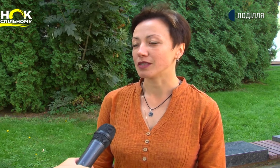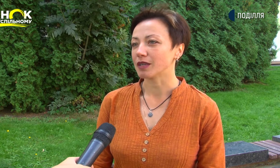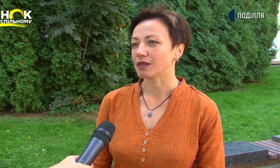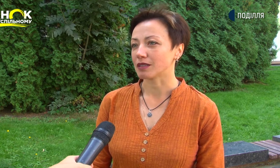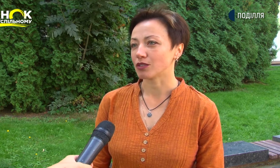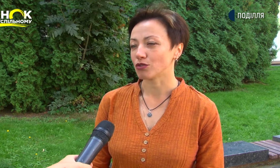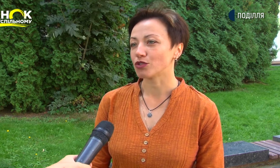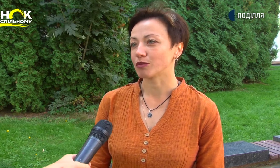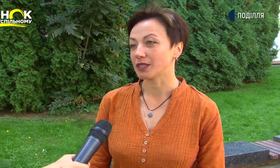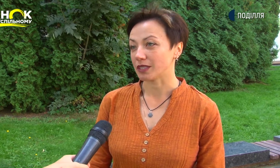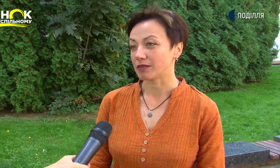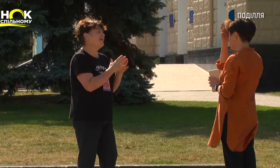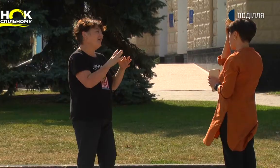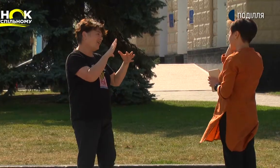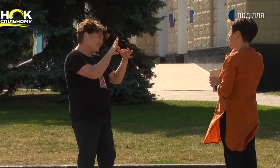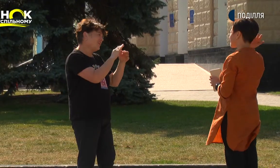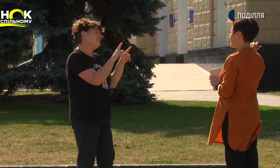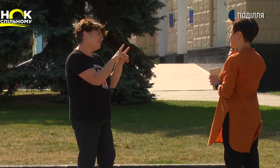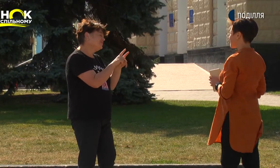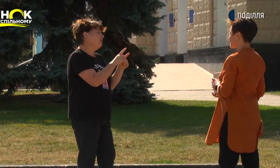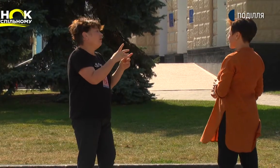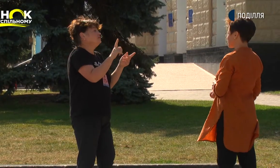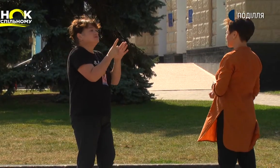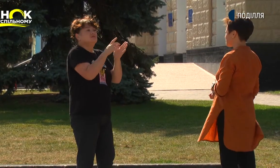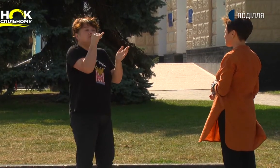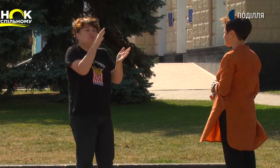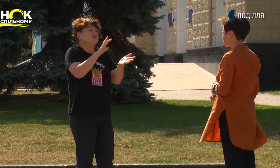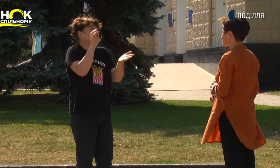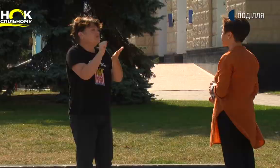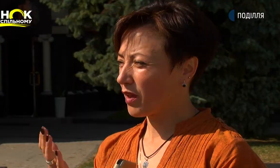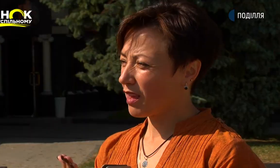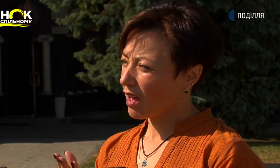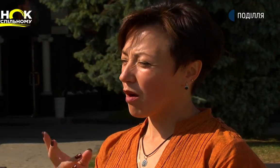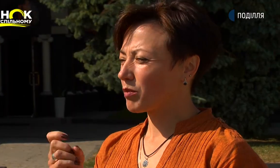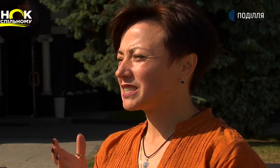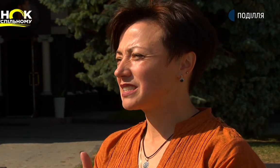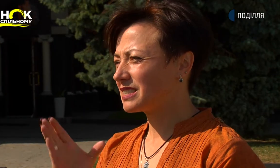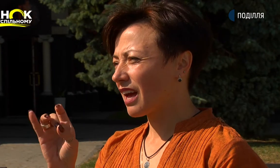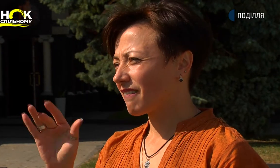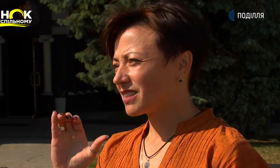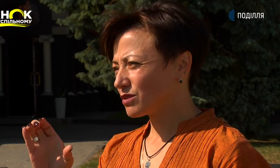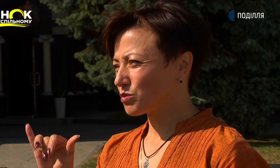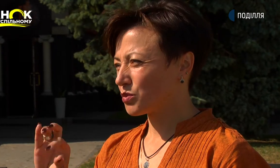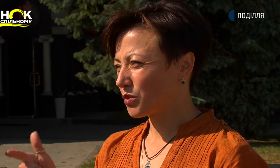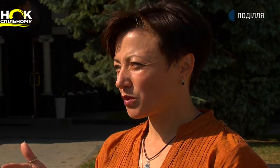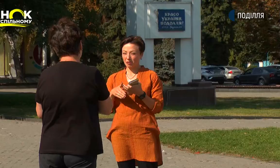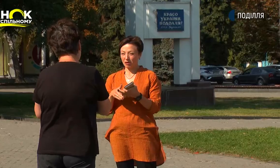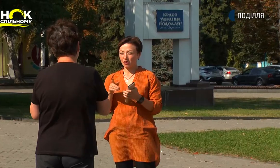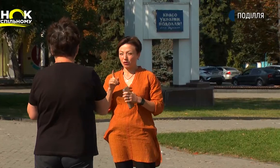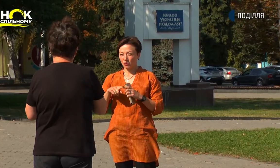сім'ях нечуючих батьків. Для перекладачів жестової мови важливо знати контекст. Тоді пояснити можна будь-яке слово. Тож емоціями